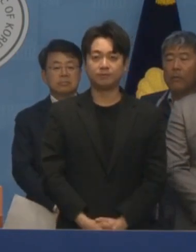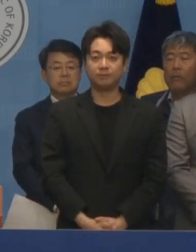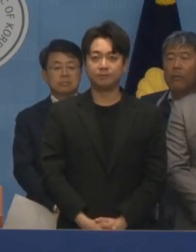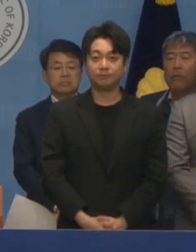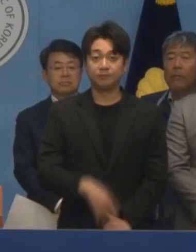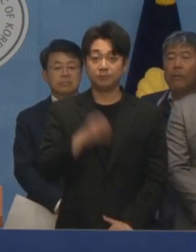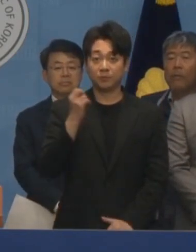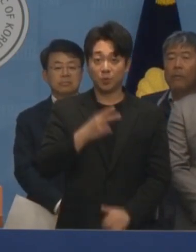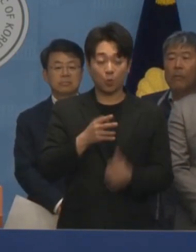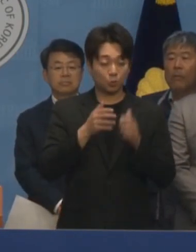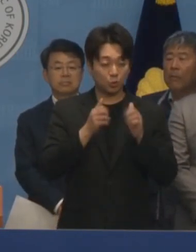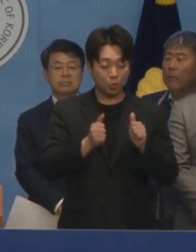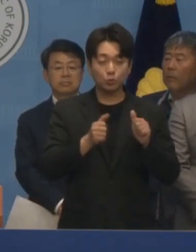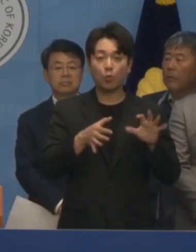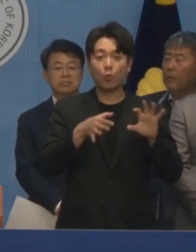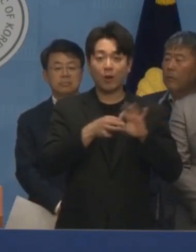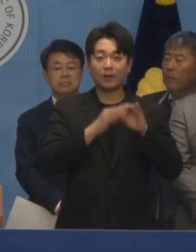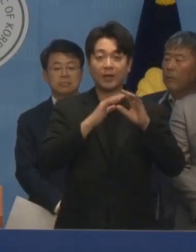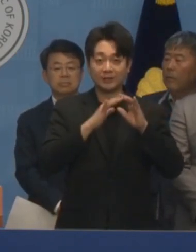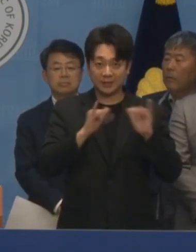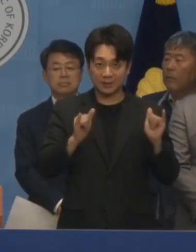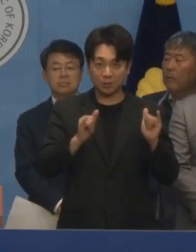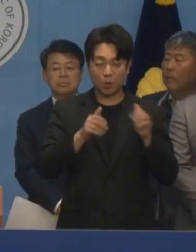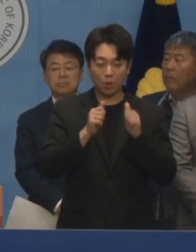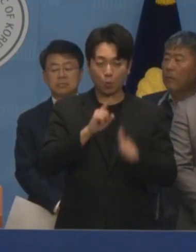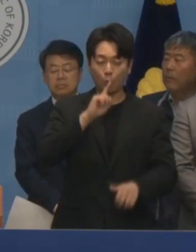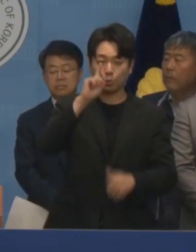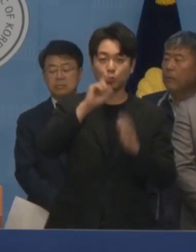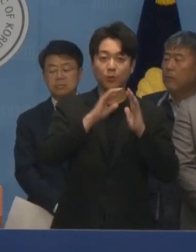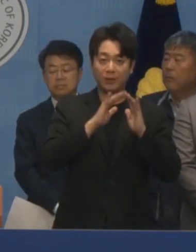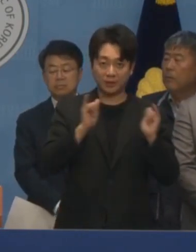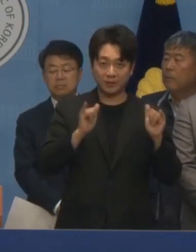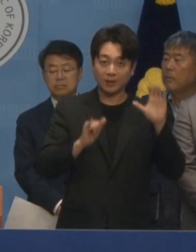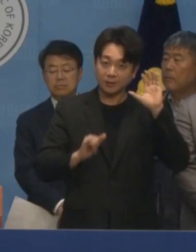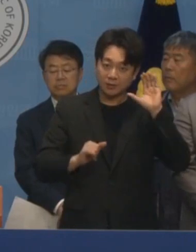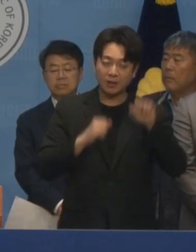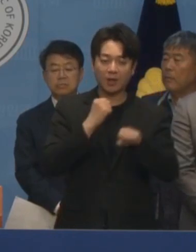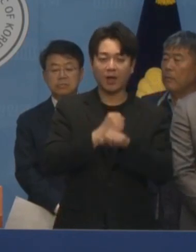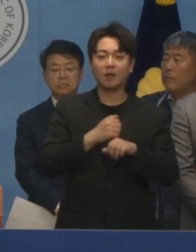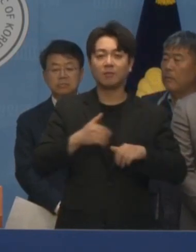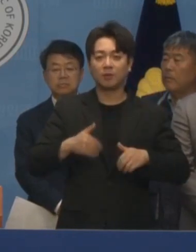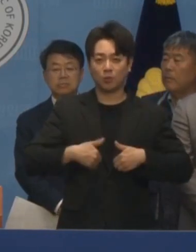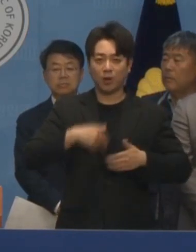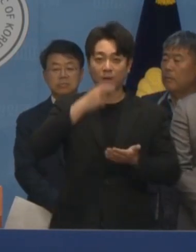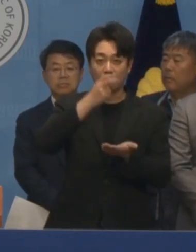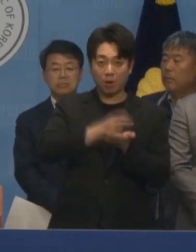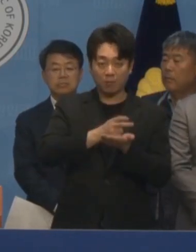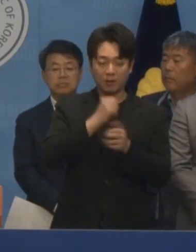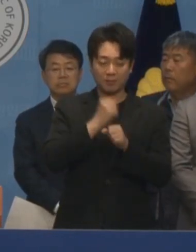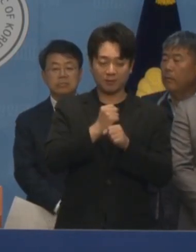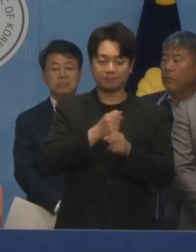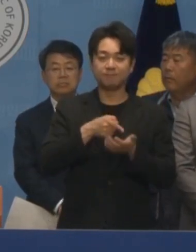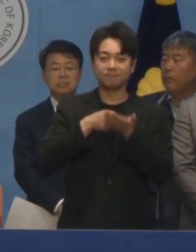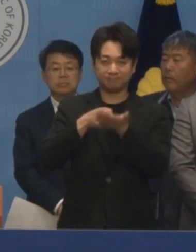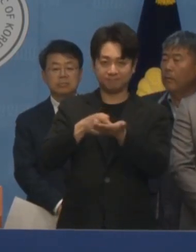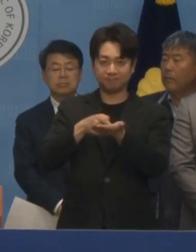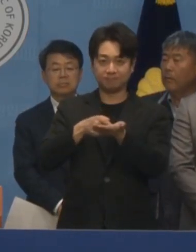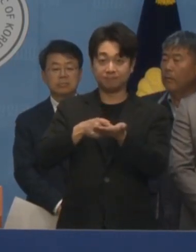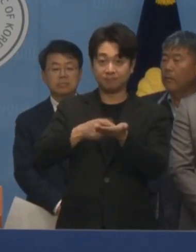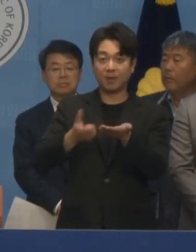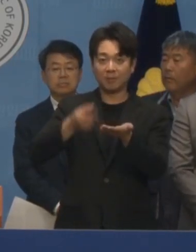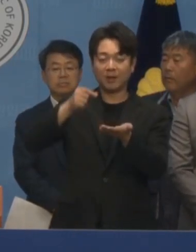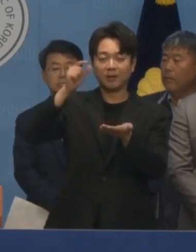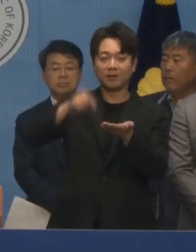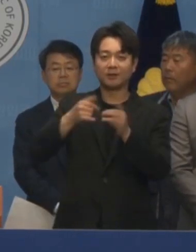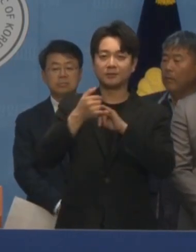소송 대리인의 얘기를 들어라. 그리고 고소인들의 얘기를 들어라 라고 저희가 법안을 만들었습니다. 빨리